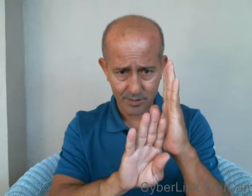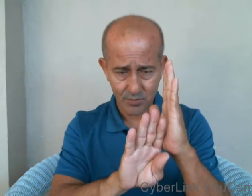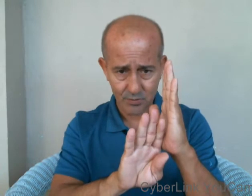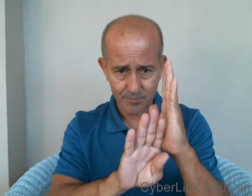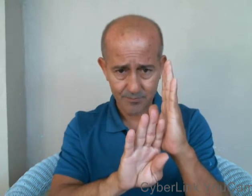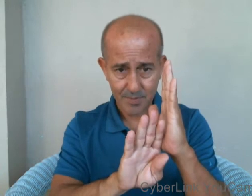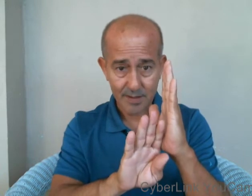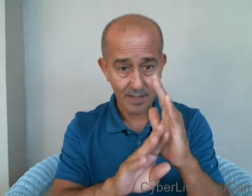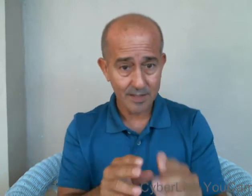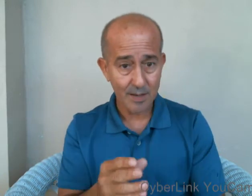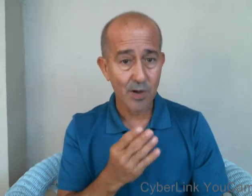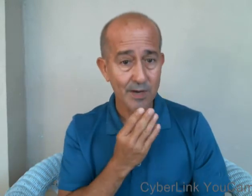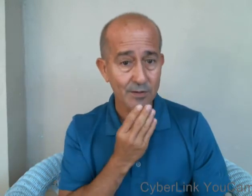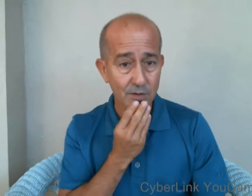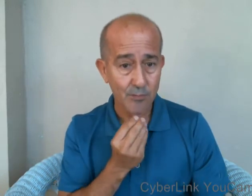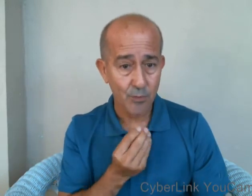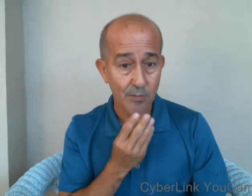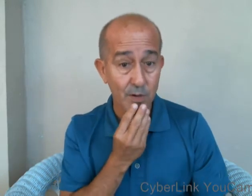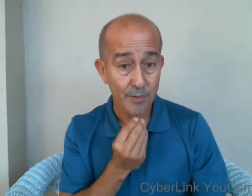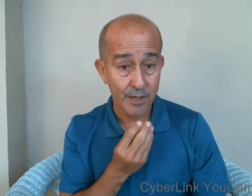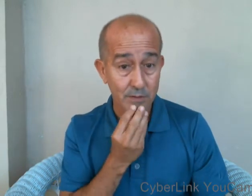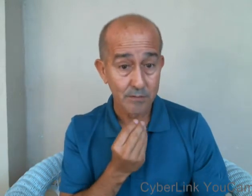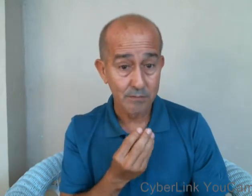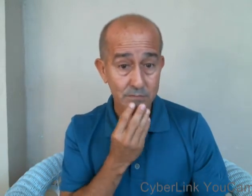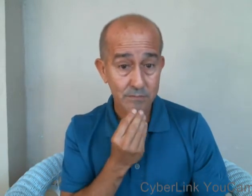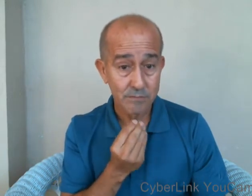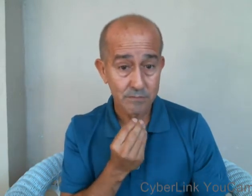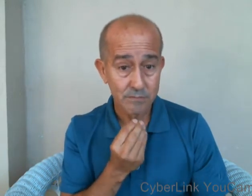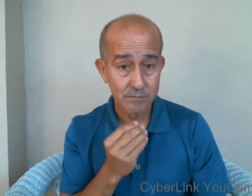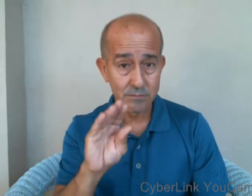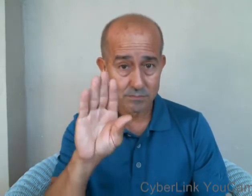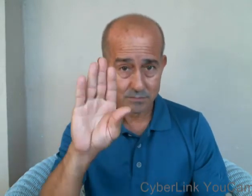hebreos. Si estamos hablando del pueblo hebreo,